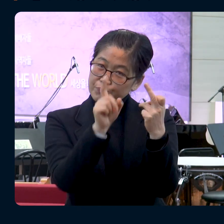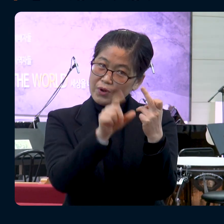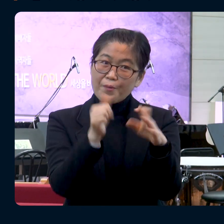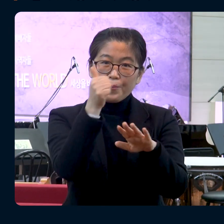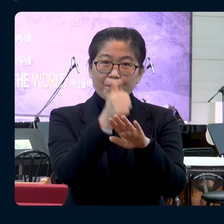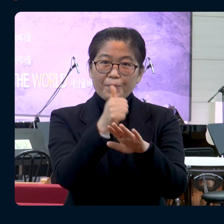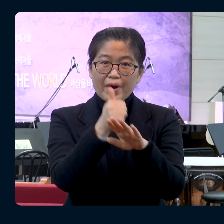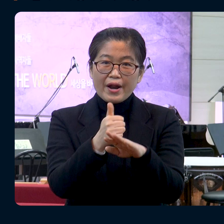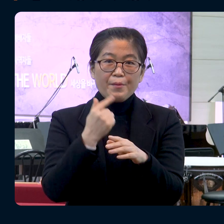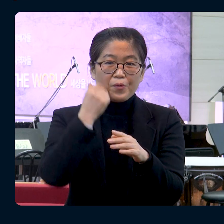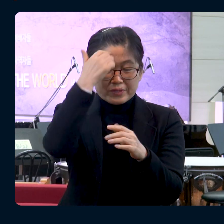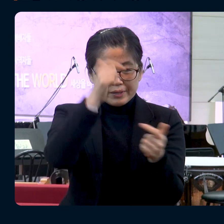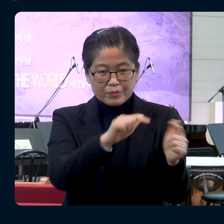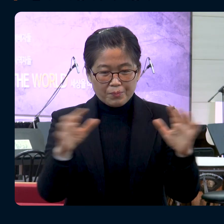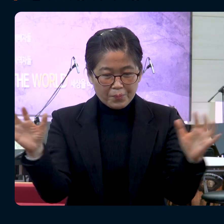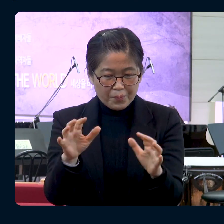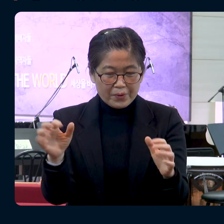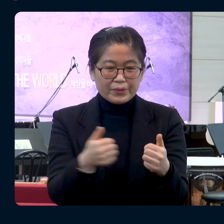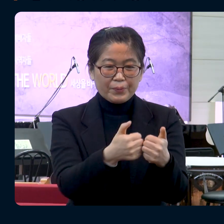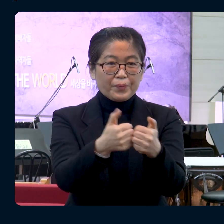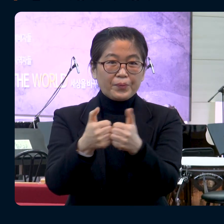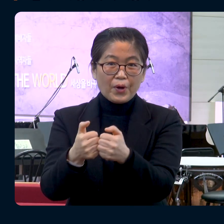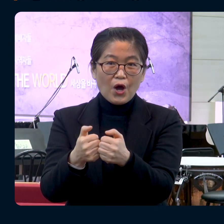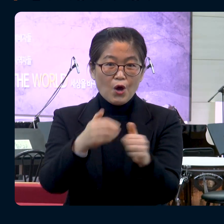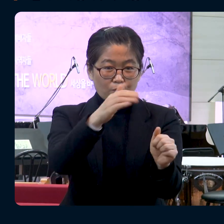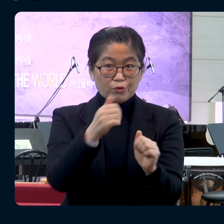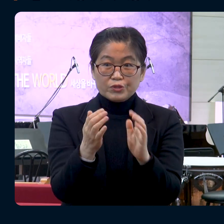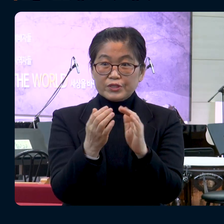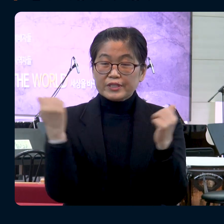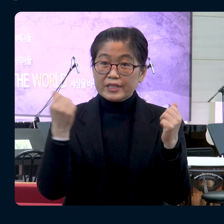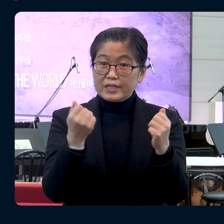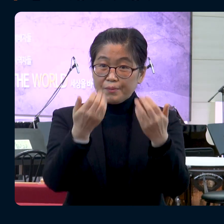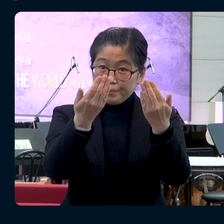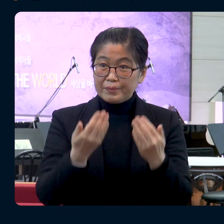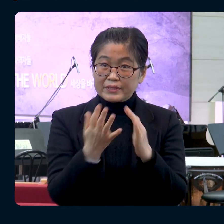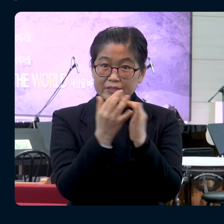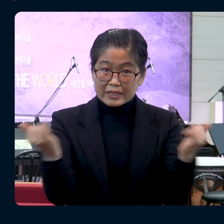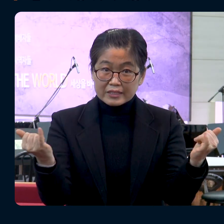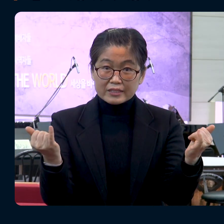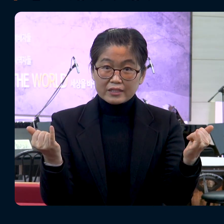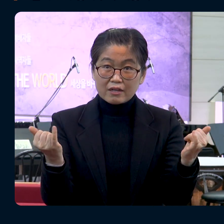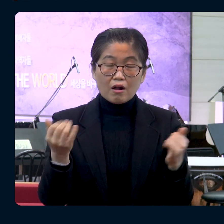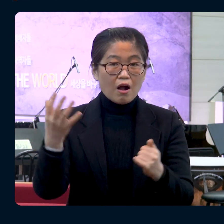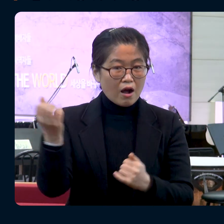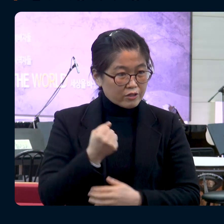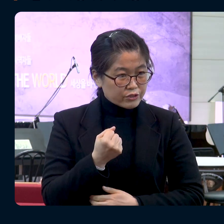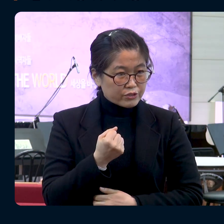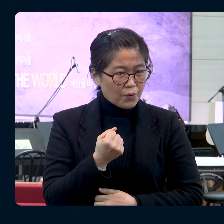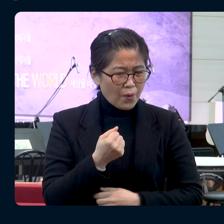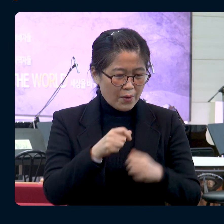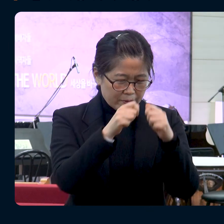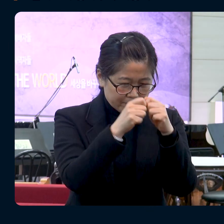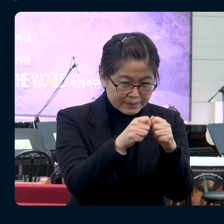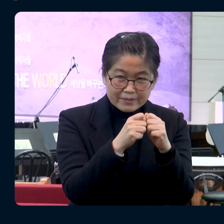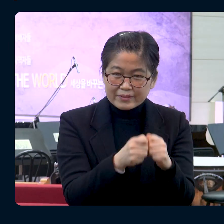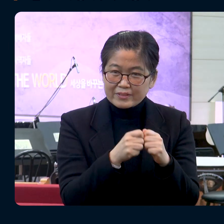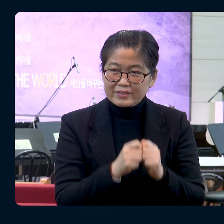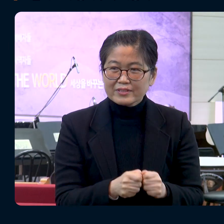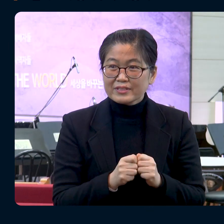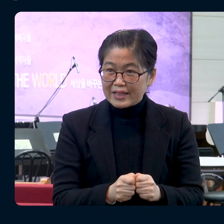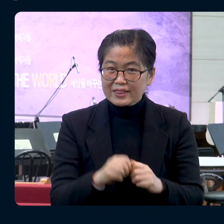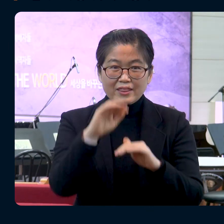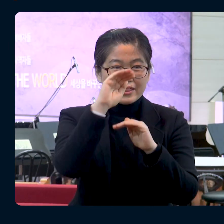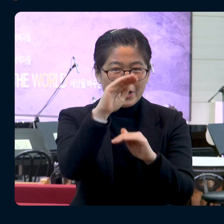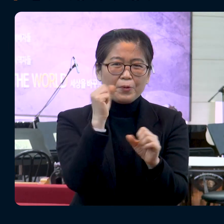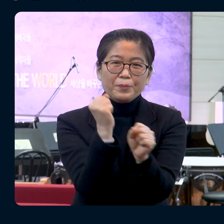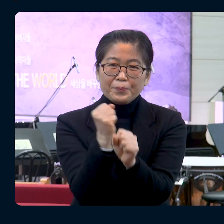하면서 새해 표로 부르심을 입은 자들 이것을 받은 걸 가지고 이제 그 세부 지침을 함께 만든